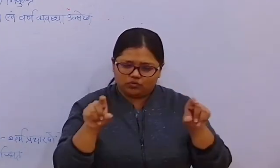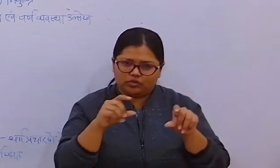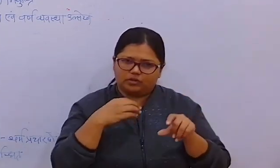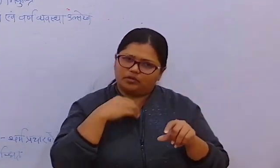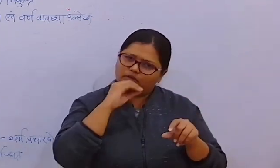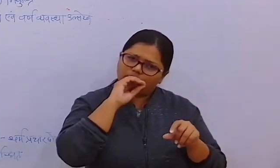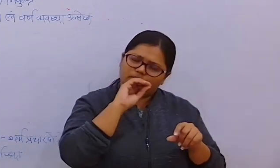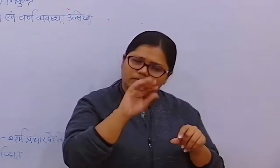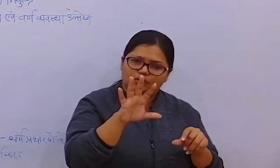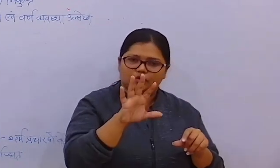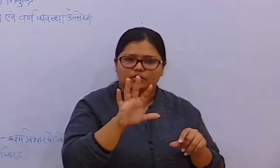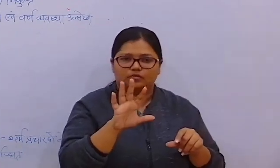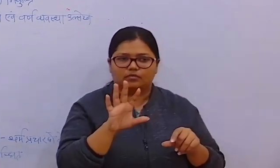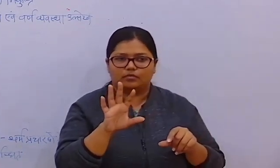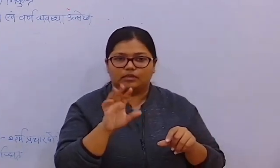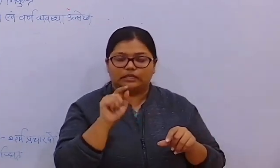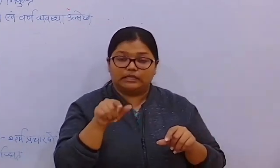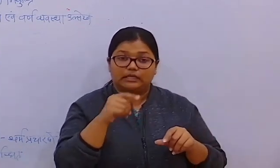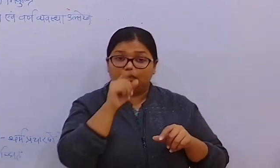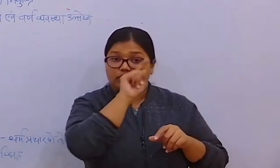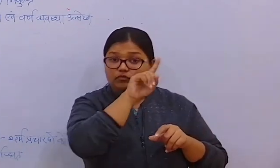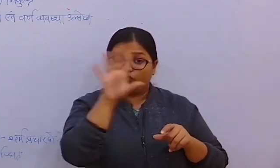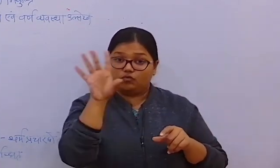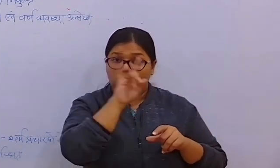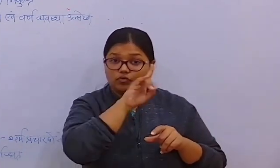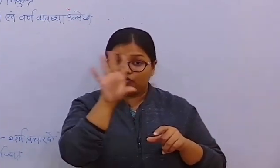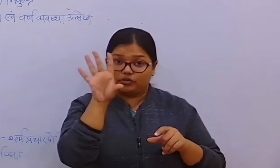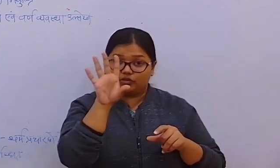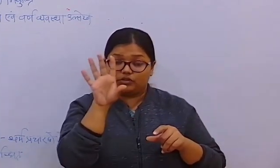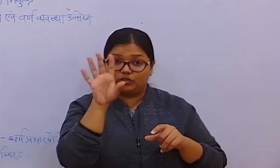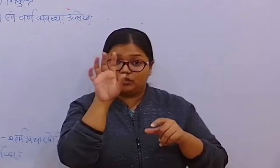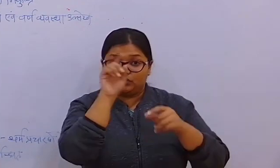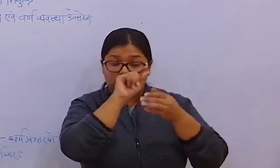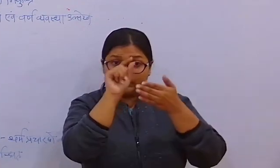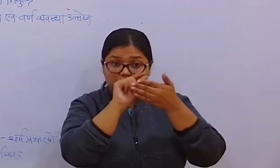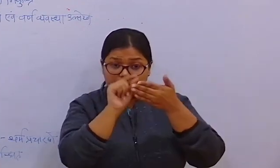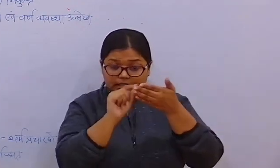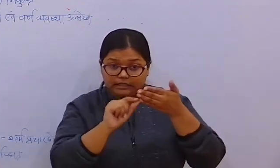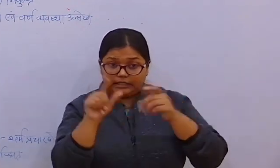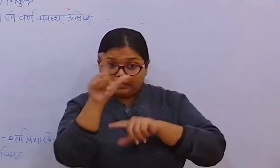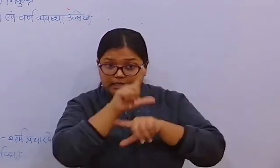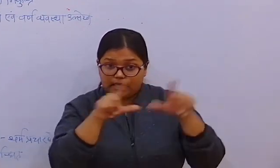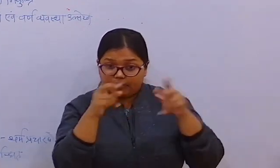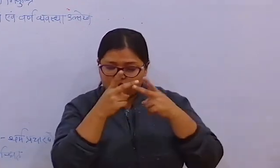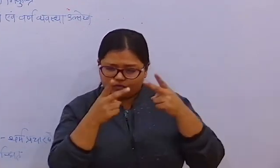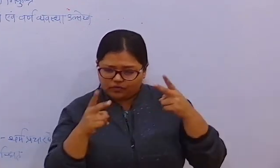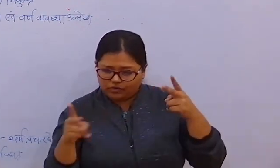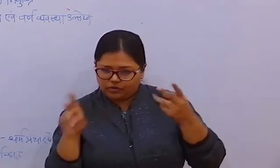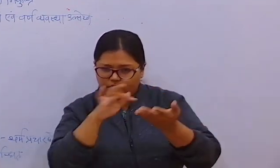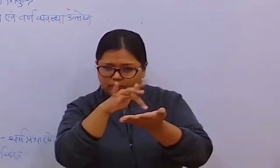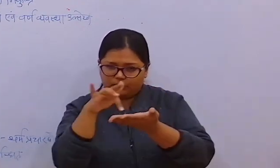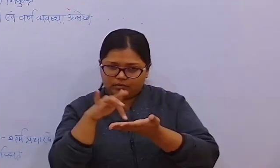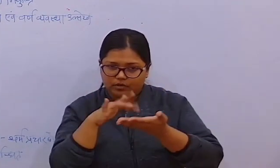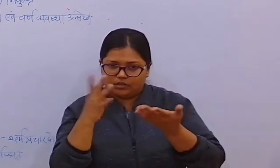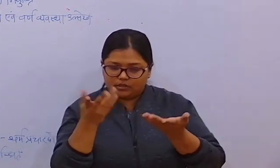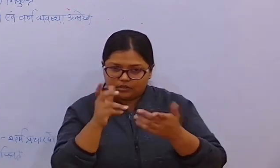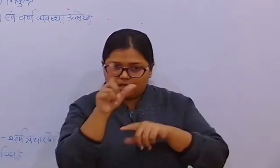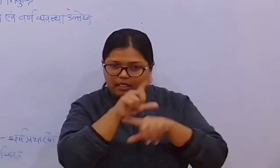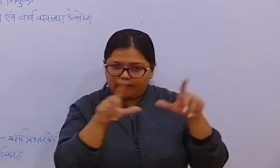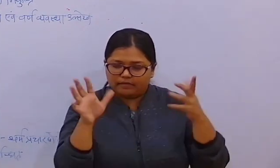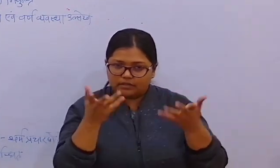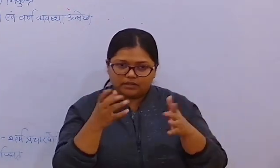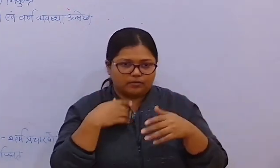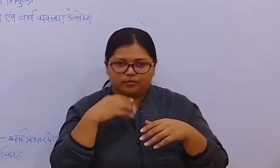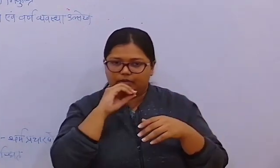हैं साथ में लिखते चलें, क्लियर है। जो साइन लैंग्वेज वाली मैम को देख रहे हैं वो भी साथ में लिखें और जो मेरी आवाज़ सुन रहे हैं वो भी।